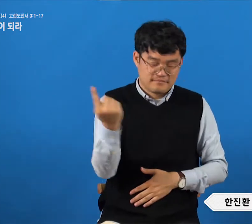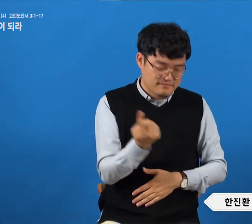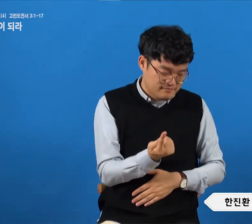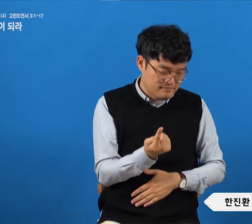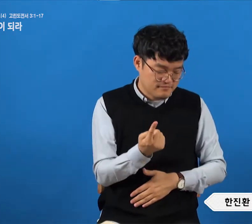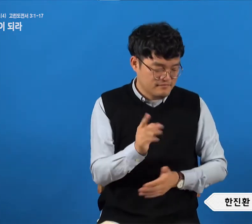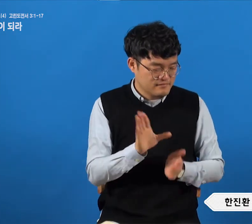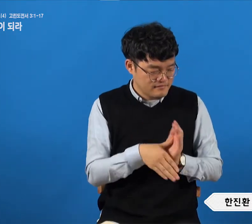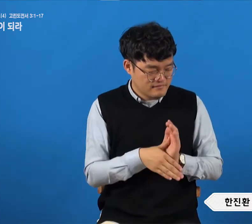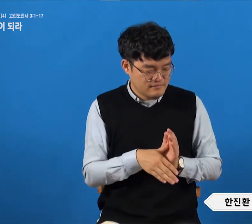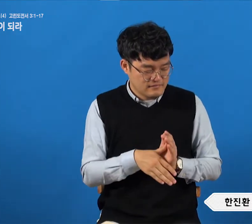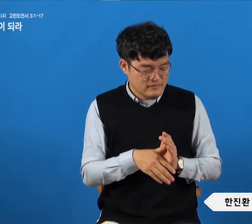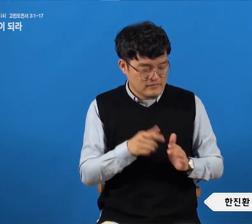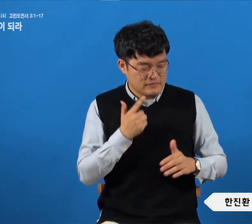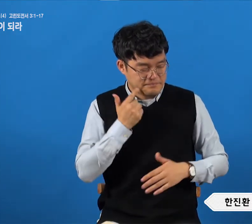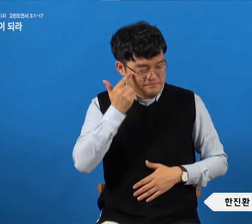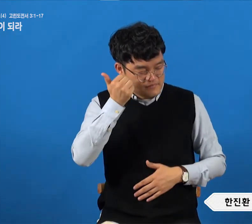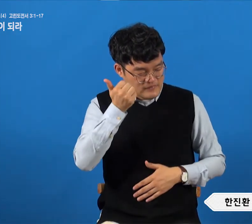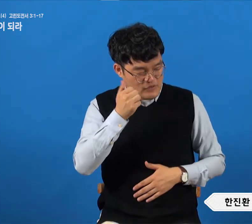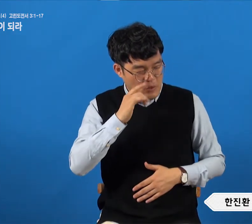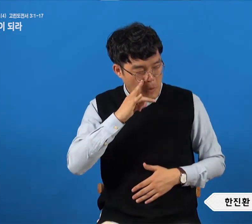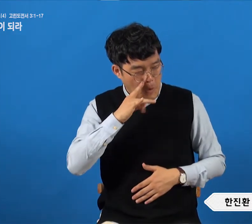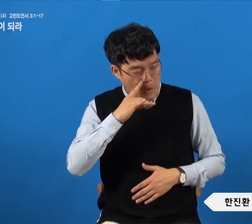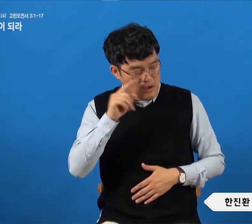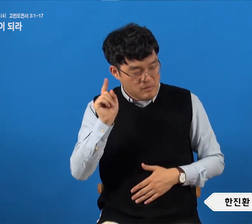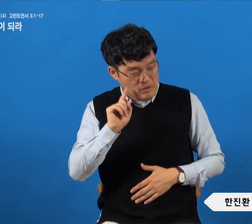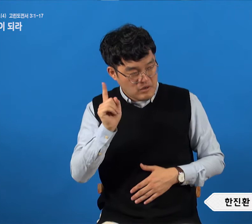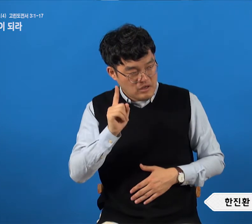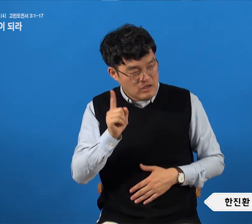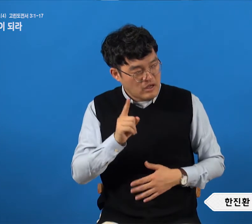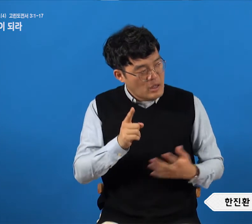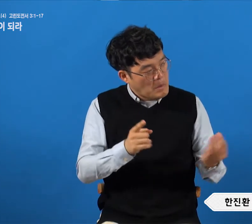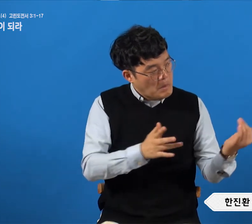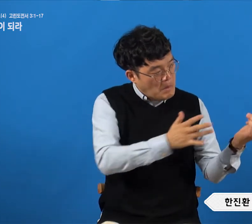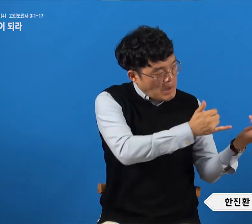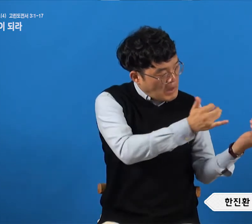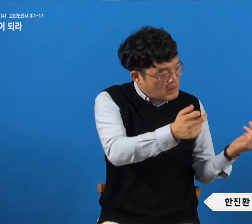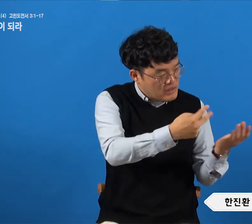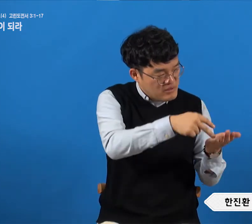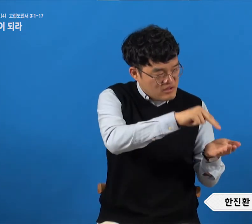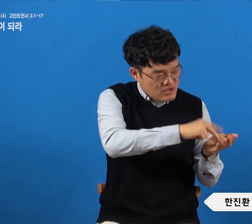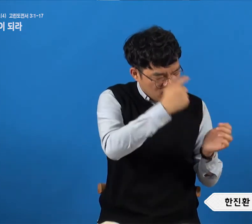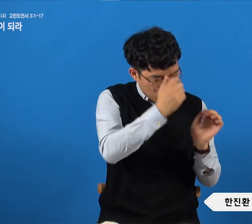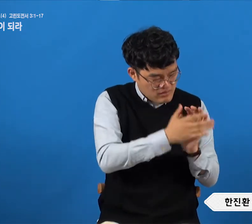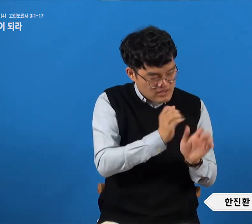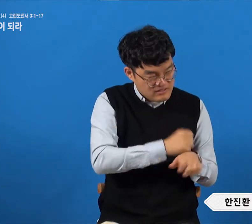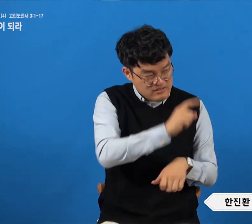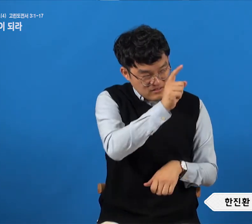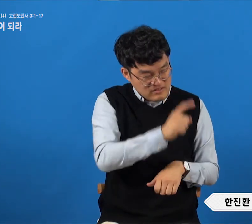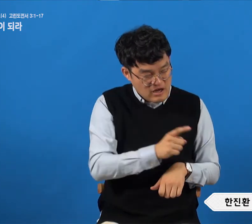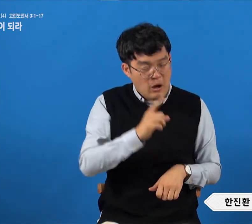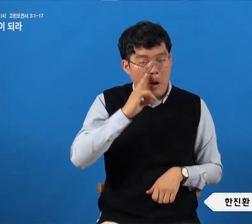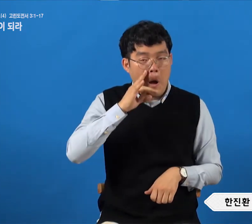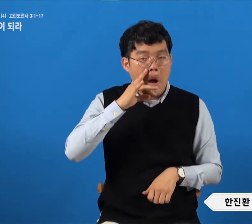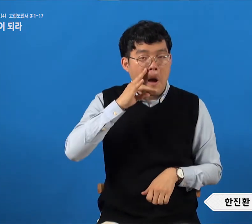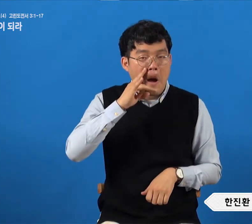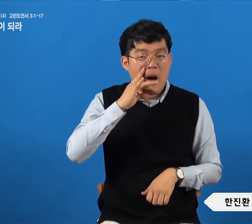돌아오시는데, 근데 제일 궁금한 것이 도대체 몇 사람이나 일어나서 기도를